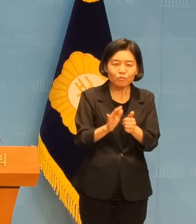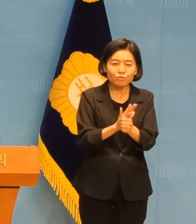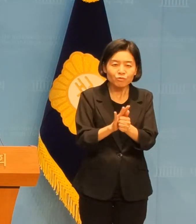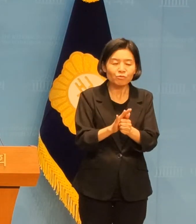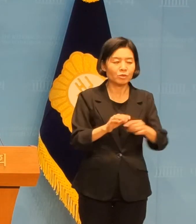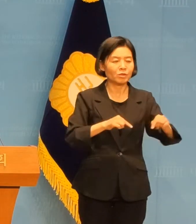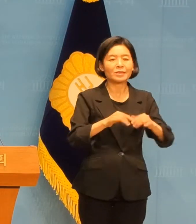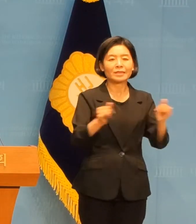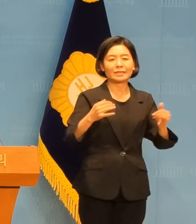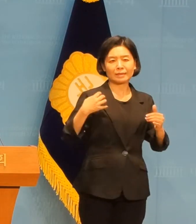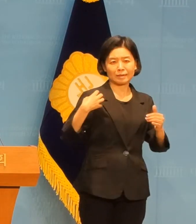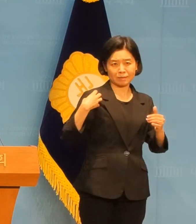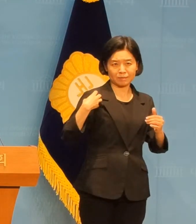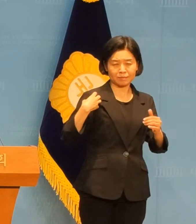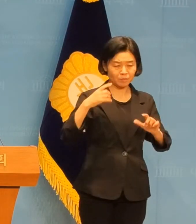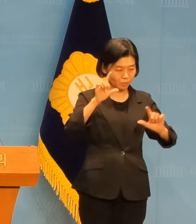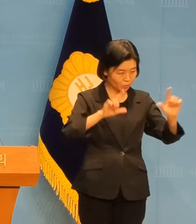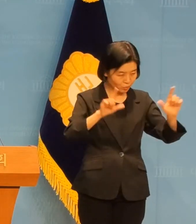있는 자세입니다.